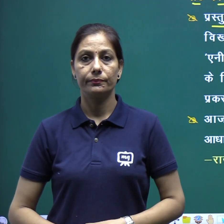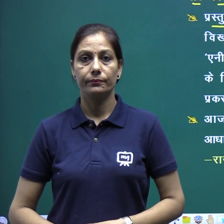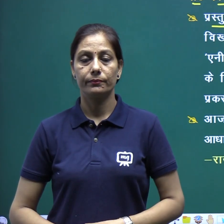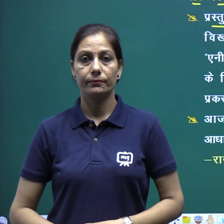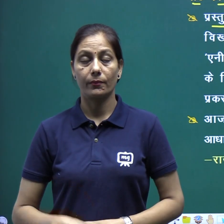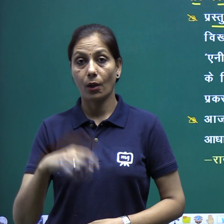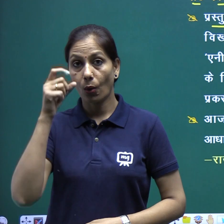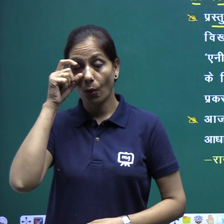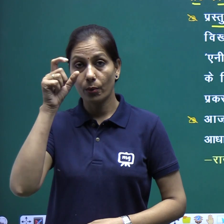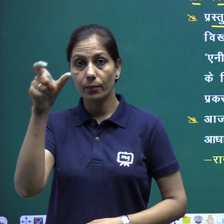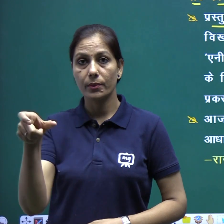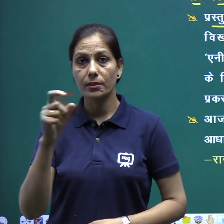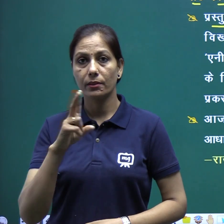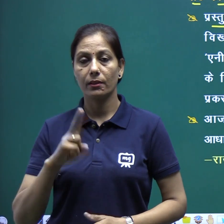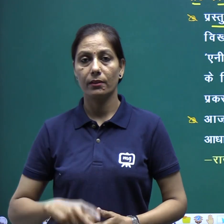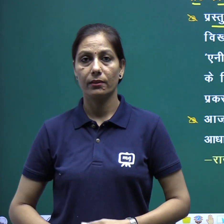अंबेडकर के